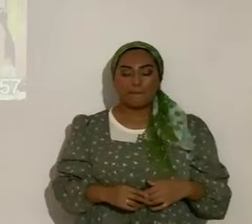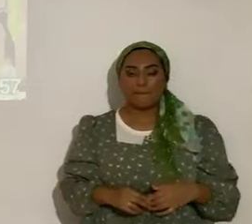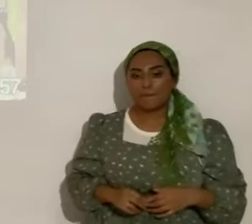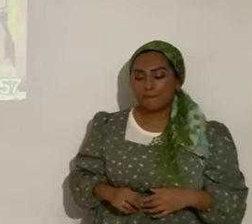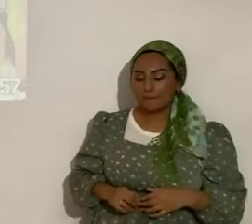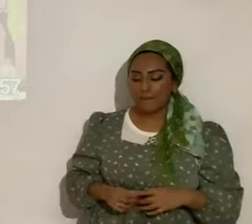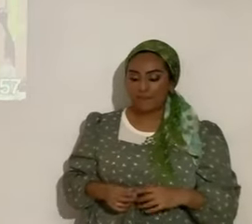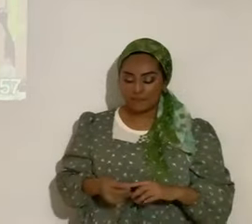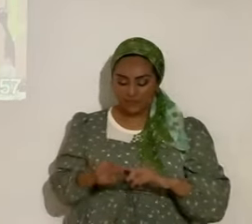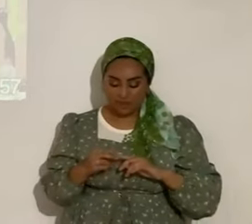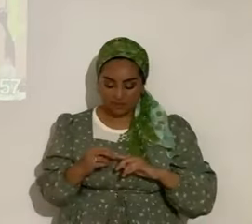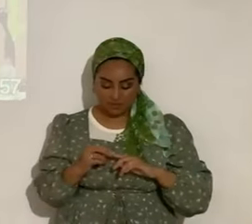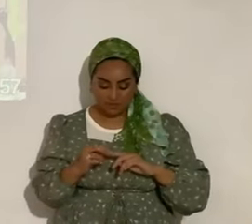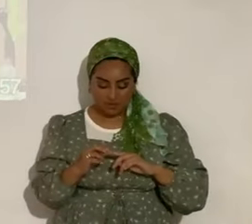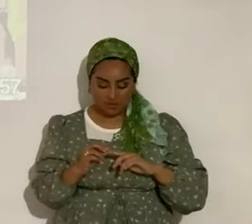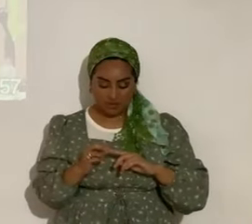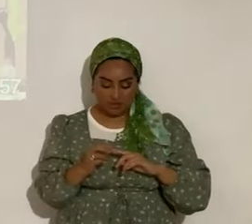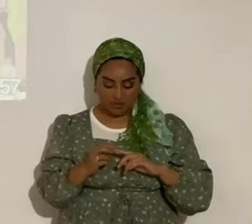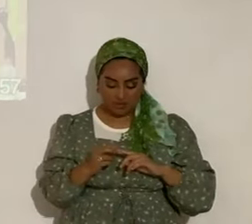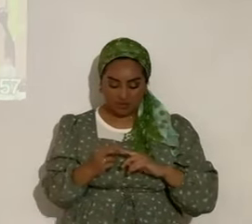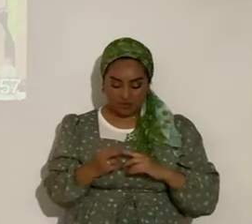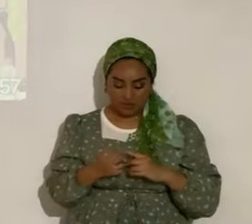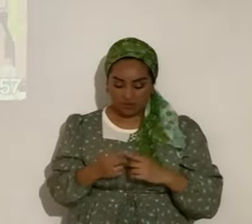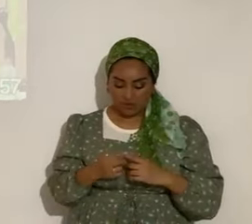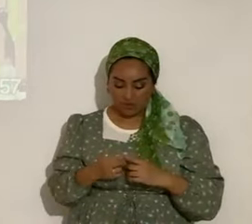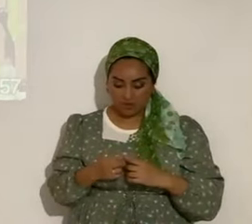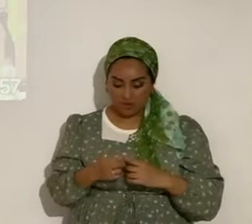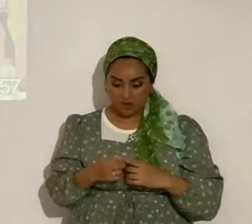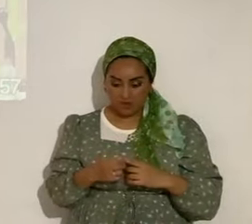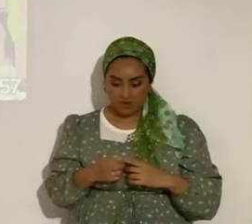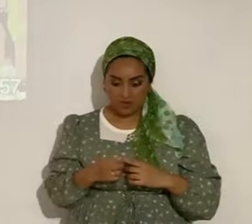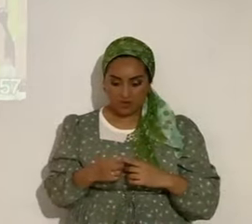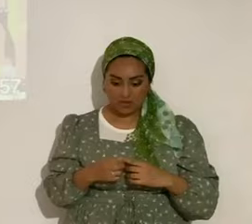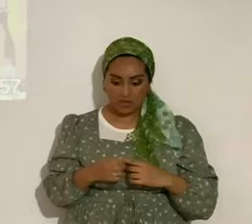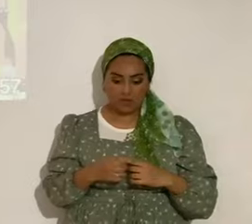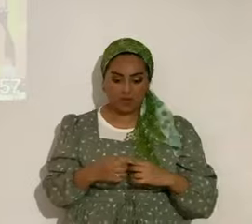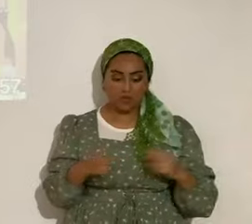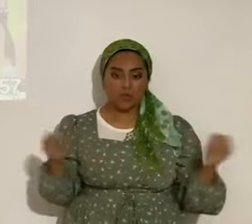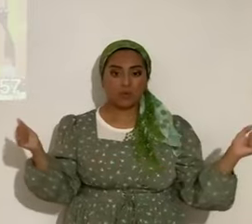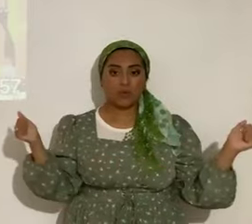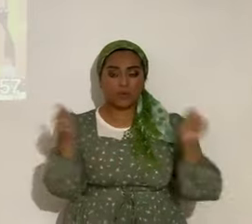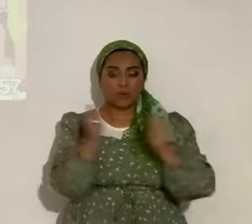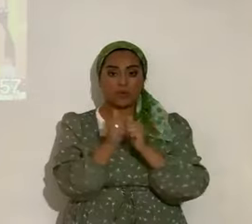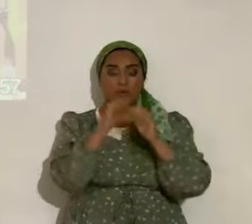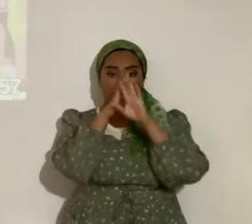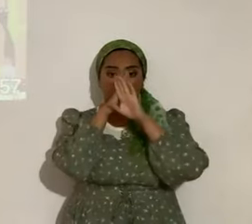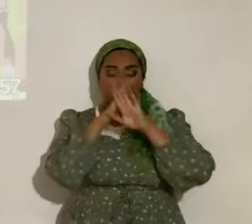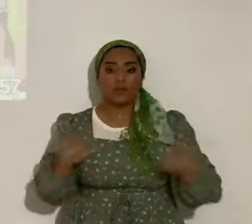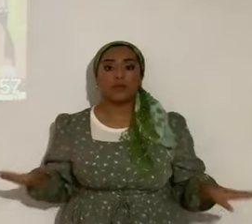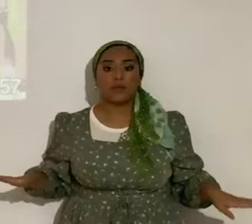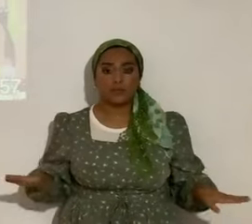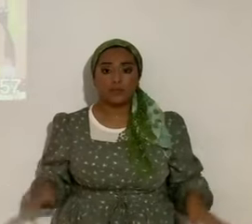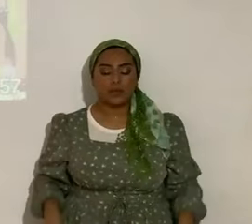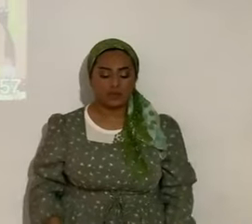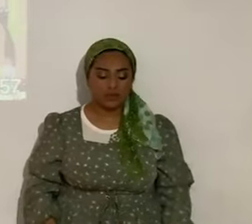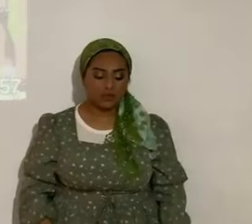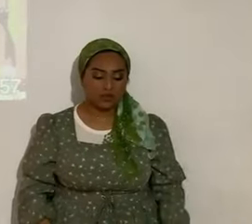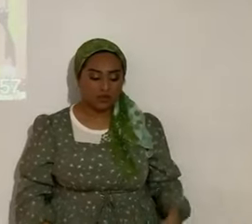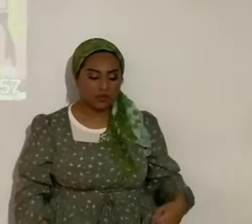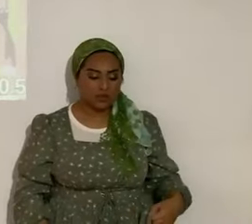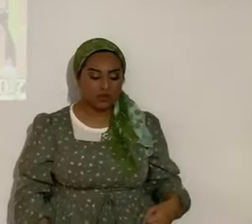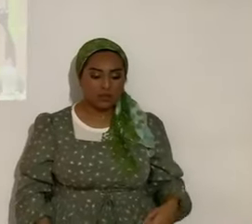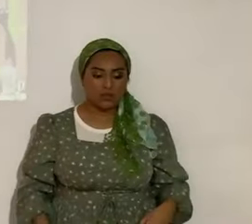A ver, voy a repetir esto porque es importante. En humildad, en mansedumbre, se